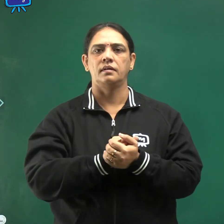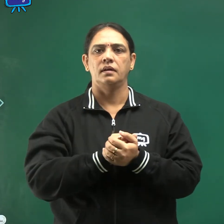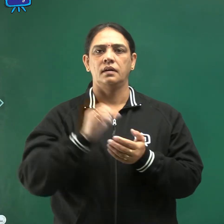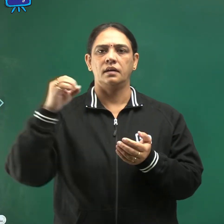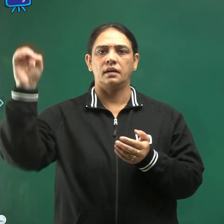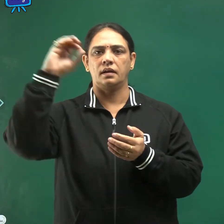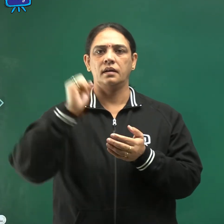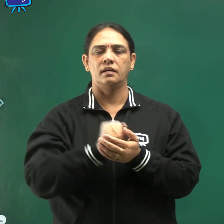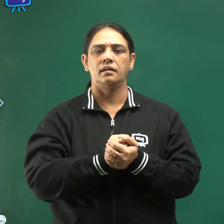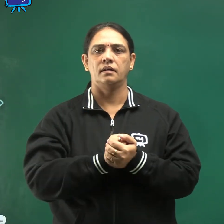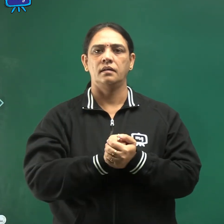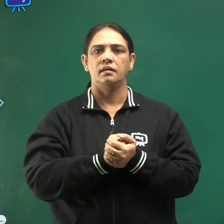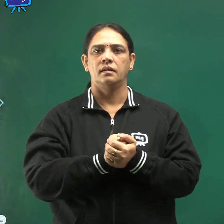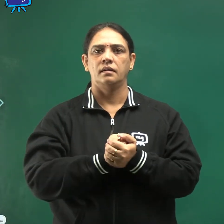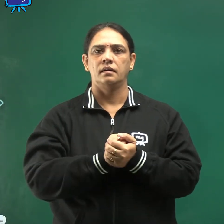डिग्री